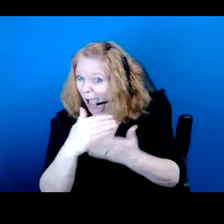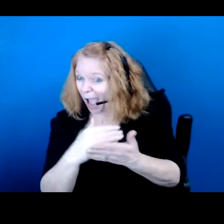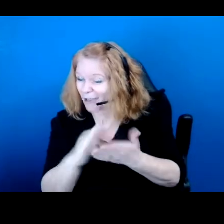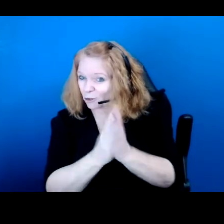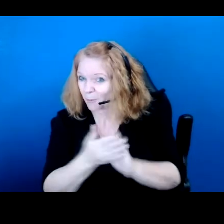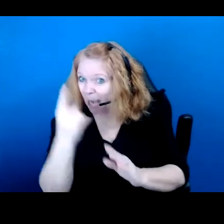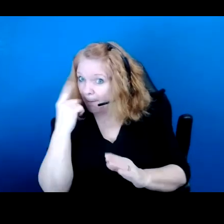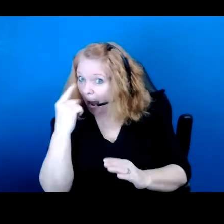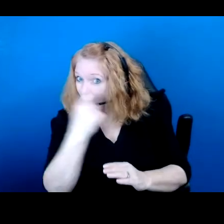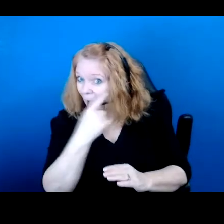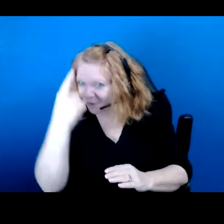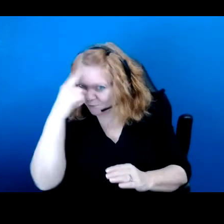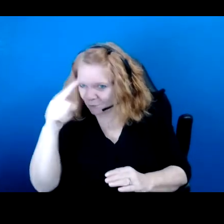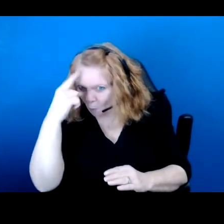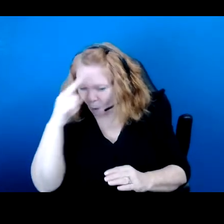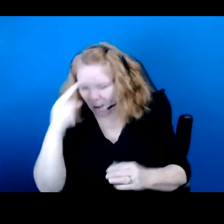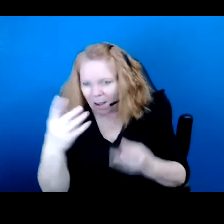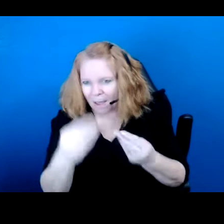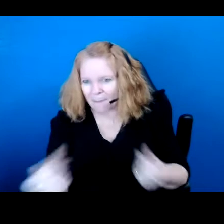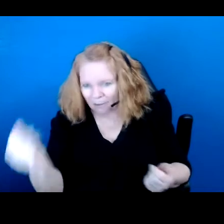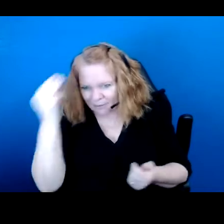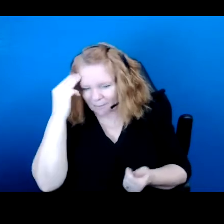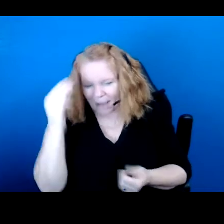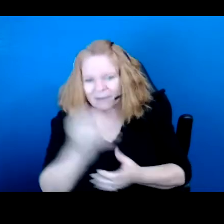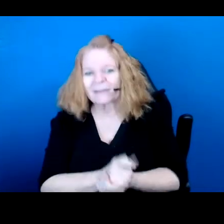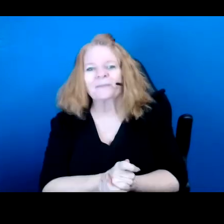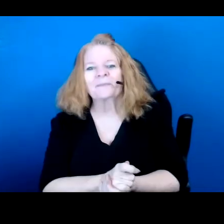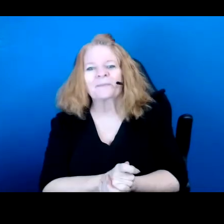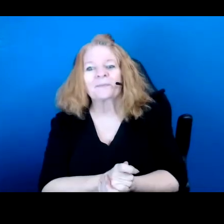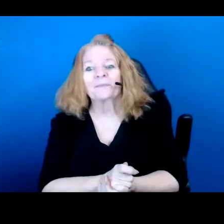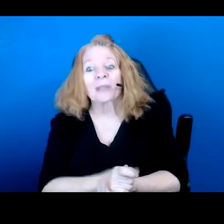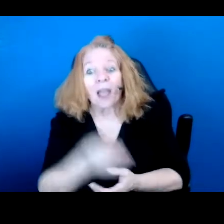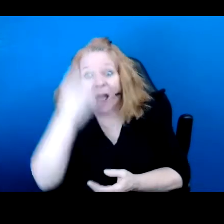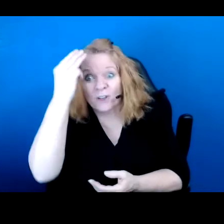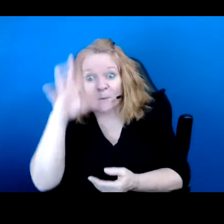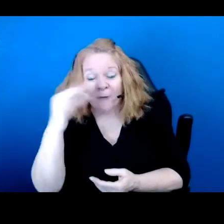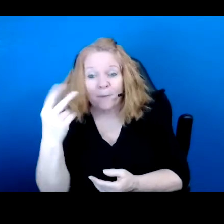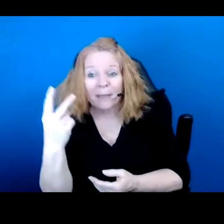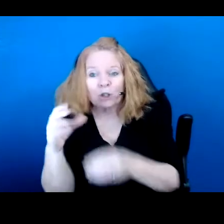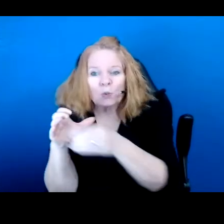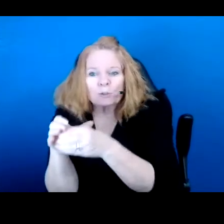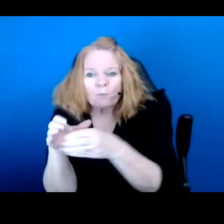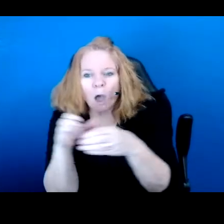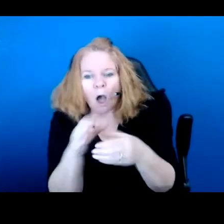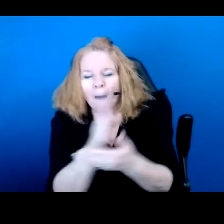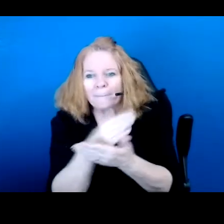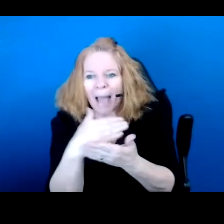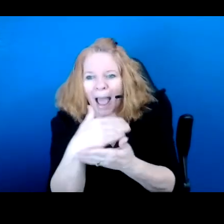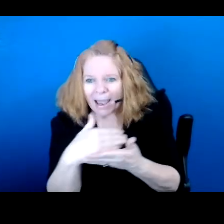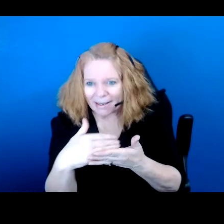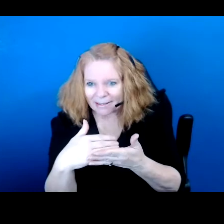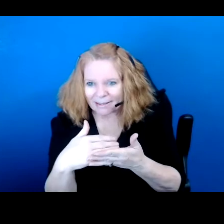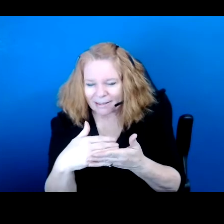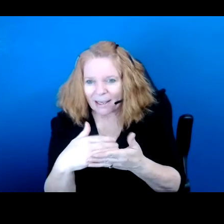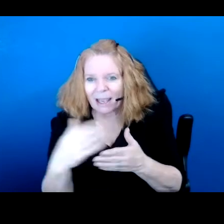si tú usarías dos bizcochos para entonces ponerles utilizarlos como tema de morís